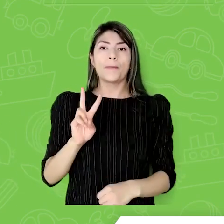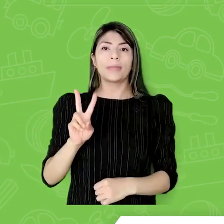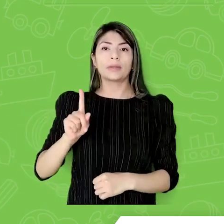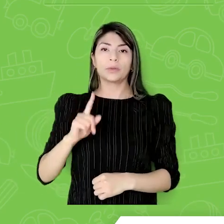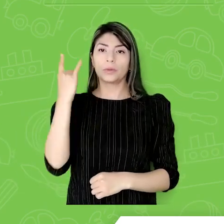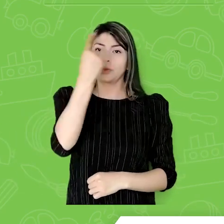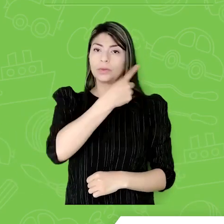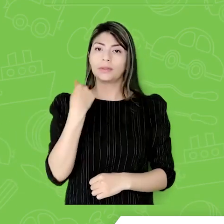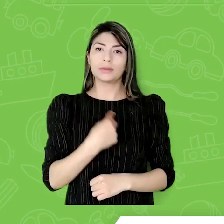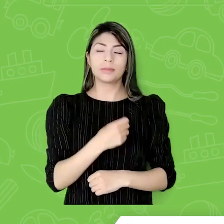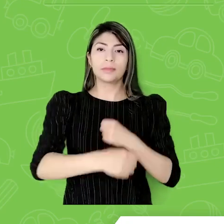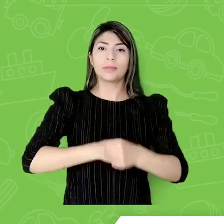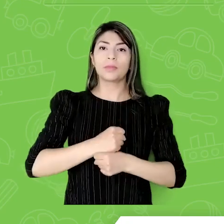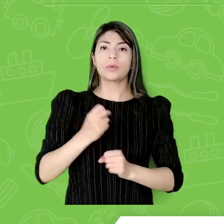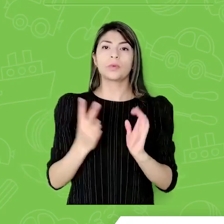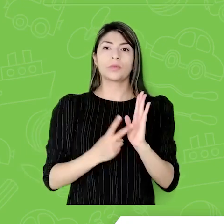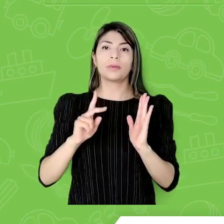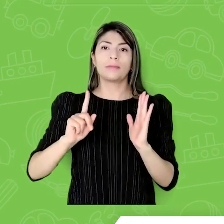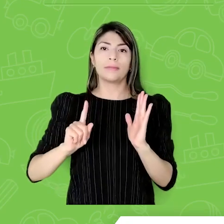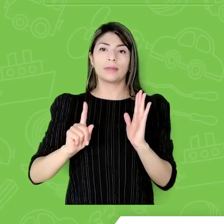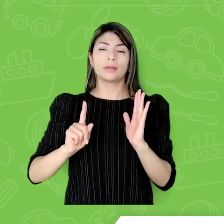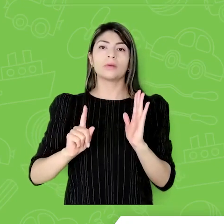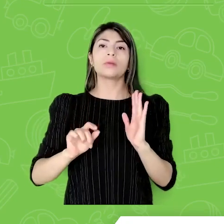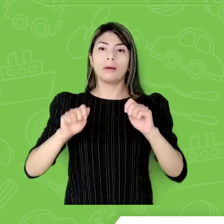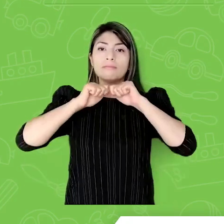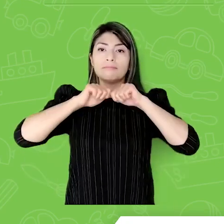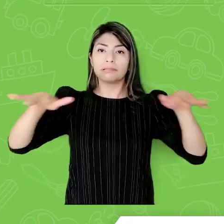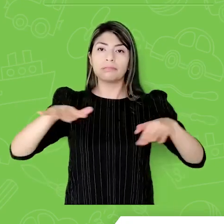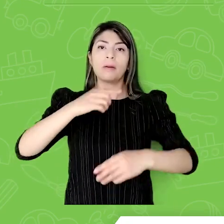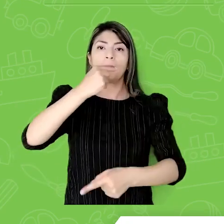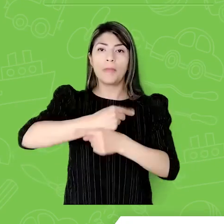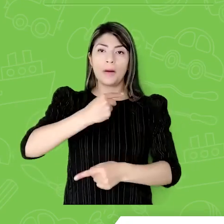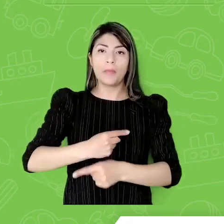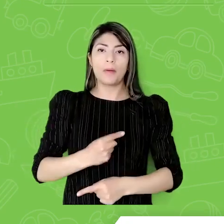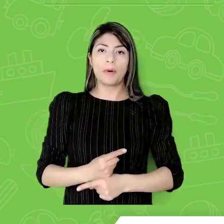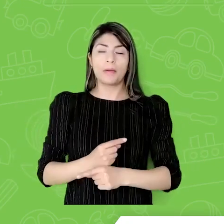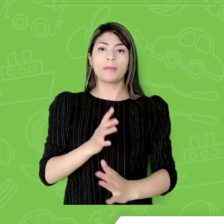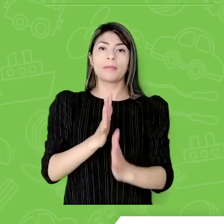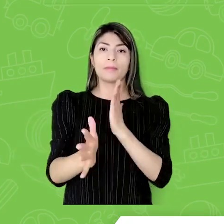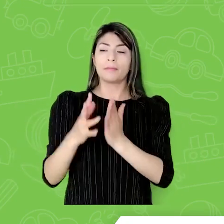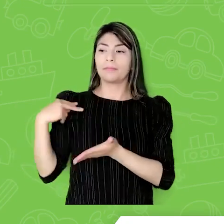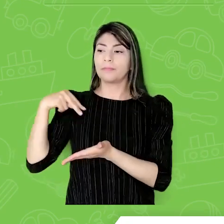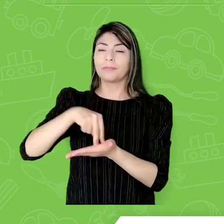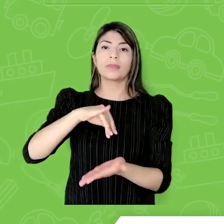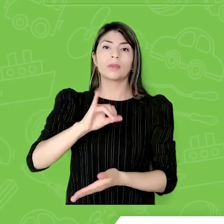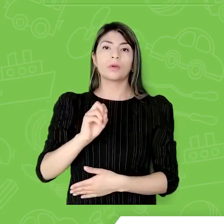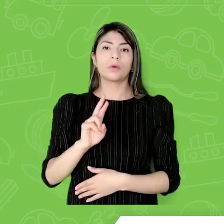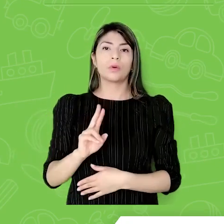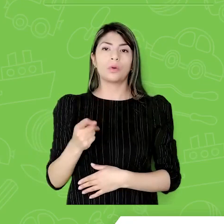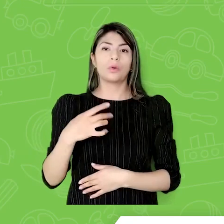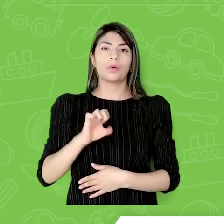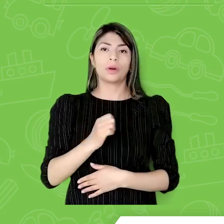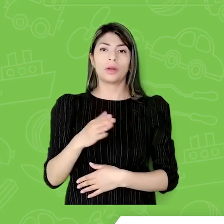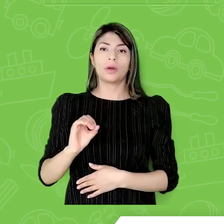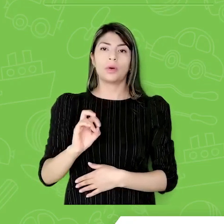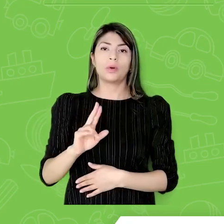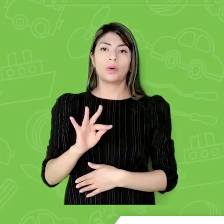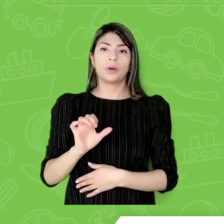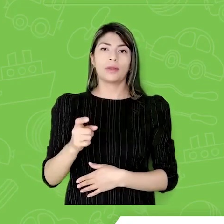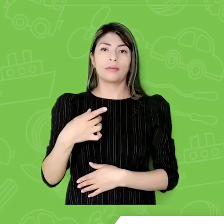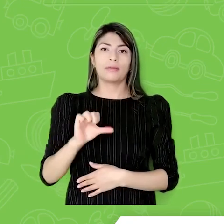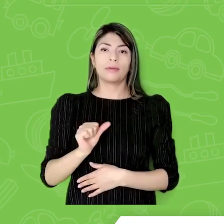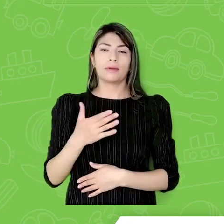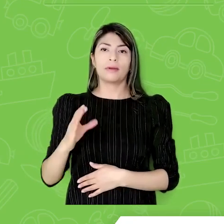2004. Dado el Bogotá, D.C., 21 de septiembre de 2021. Publíquese y